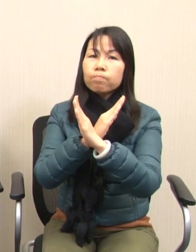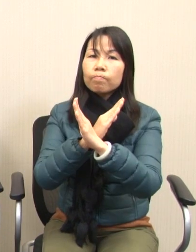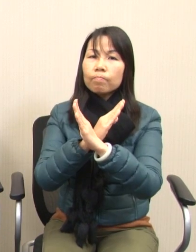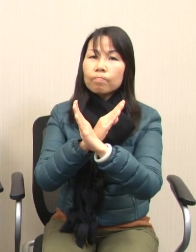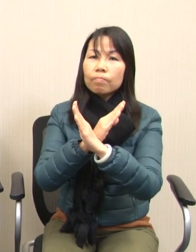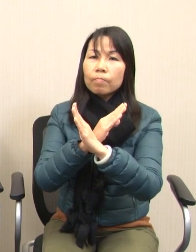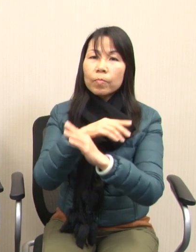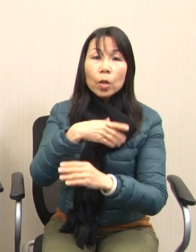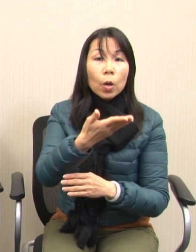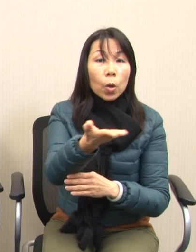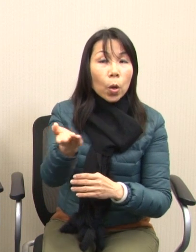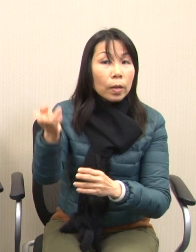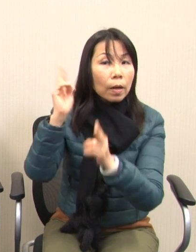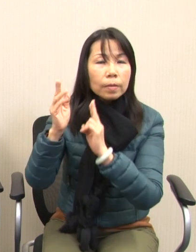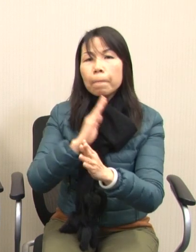他們不是歷史。